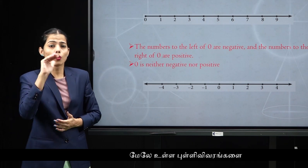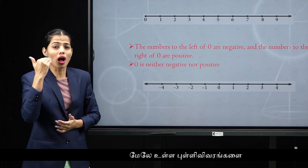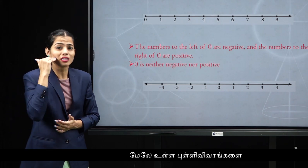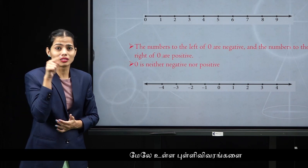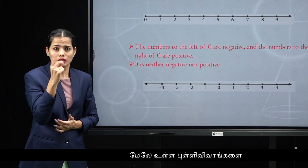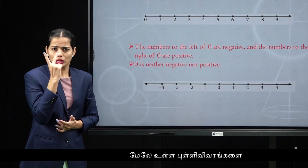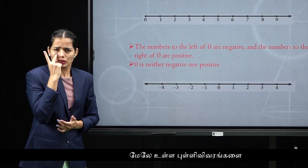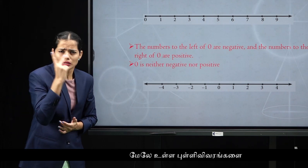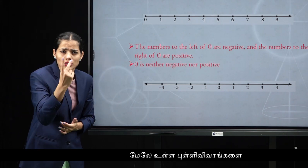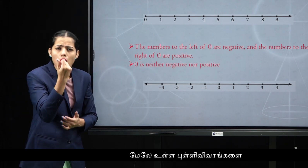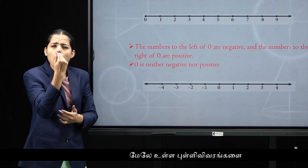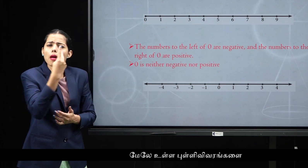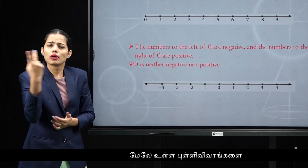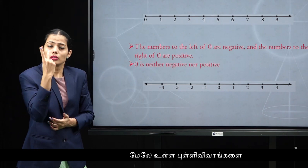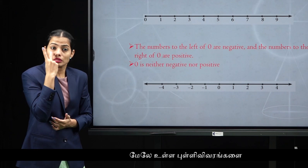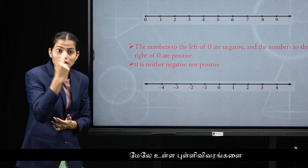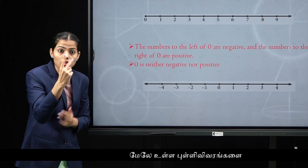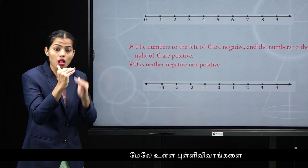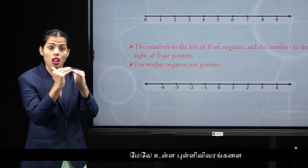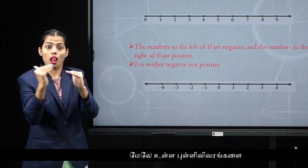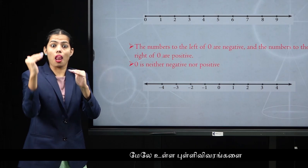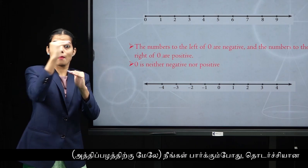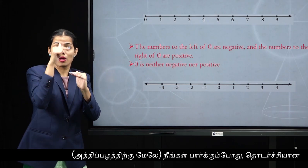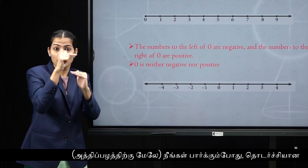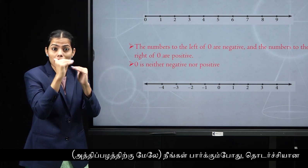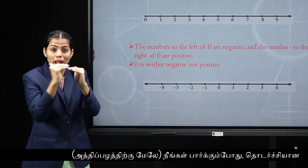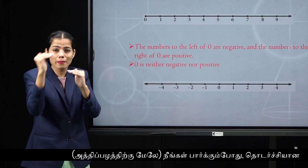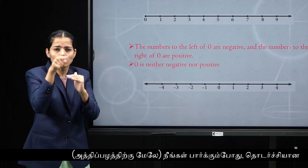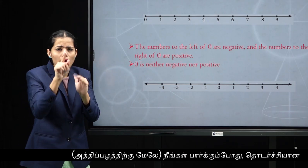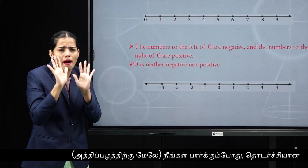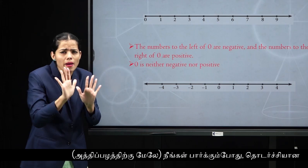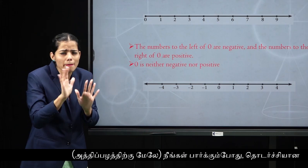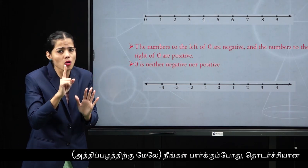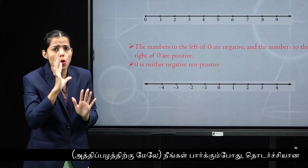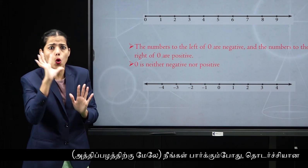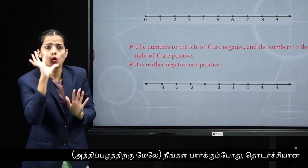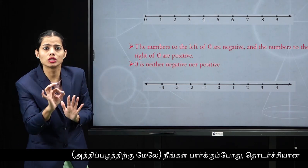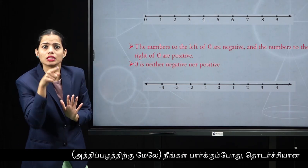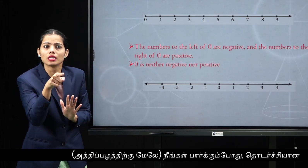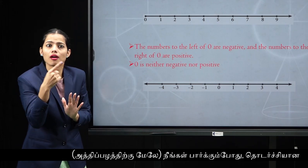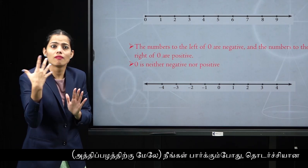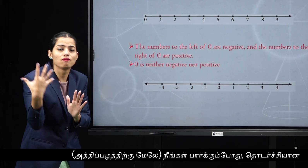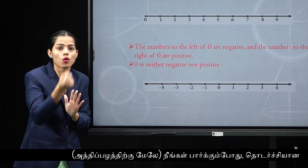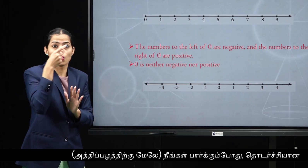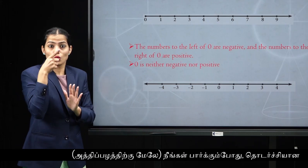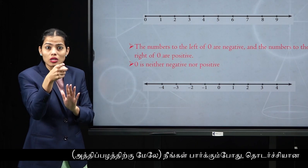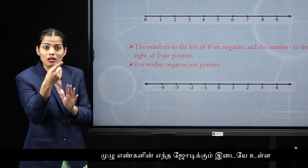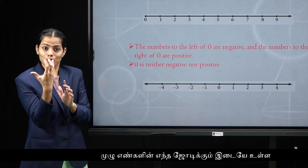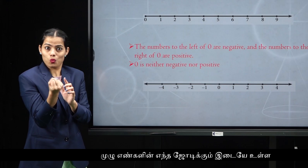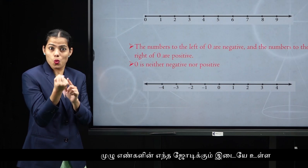மேலே உள்ள புள்ளிவிவரங்களை, அதாவது அத்திப்பழத்திற்கு மேலே நீங்கள் பார்க்கும்போது, தொடர்ச்சியான முழு எண்களில்